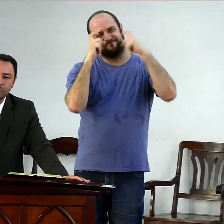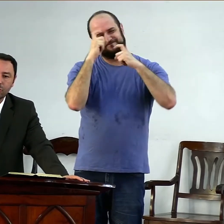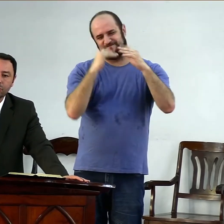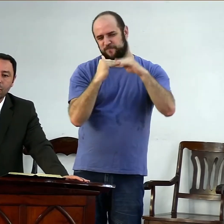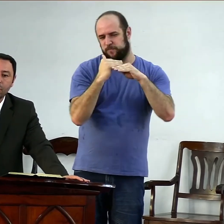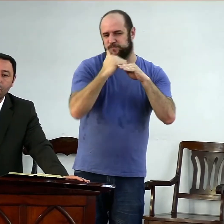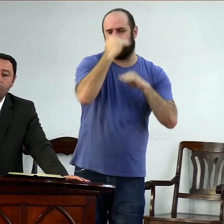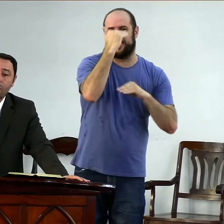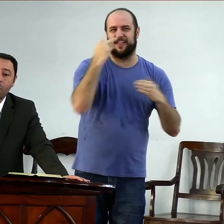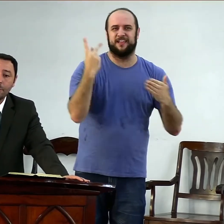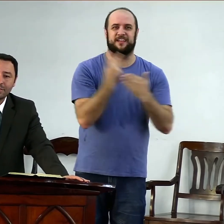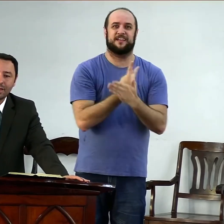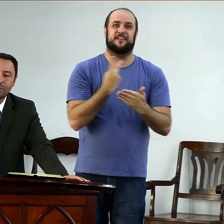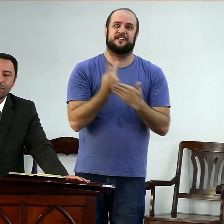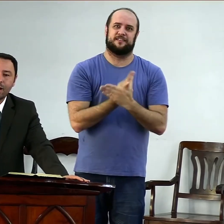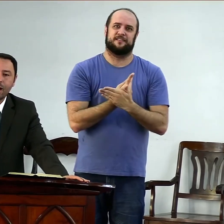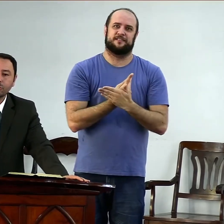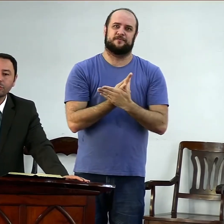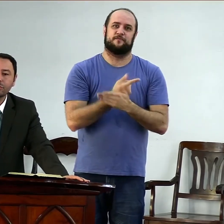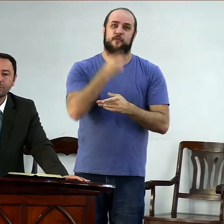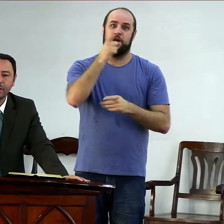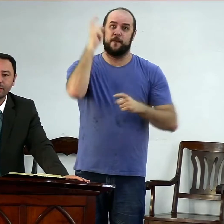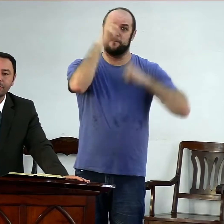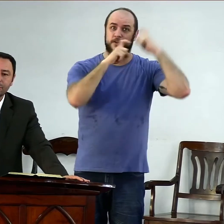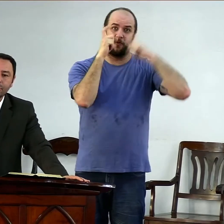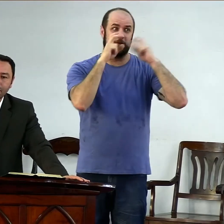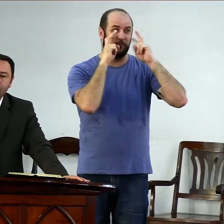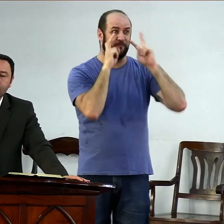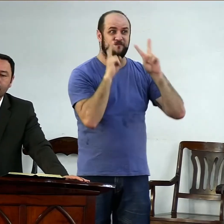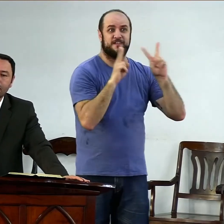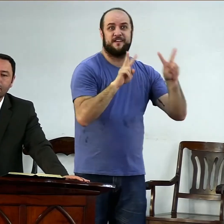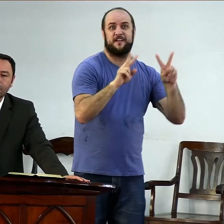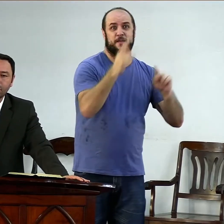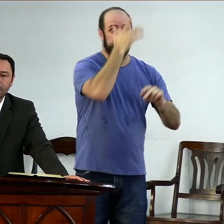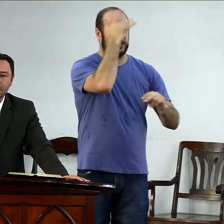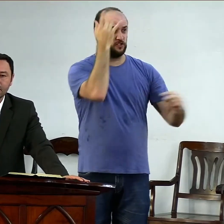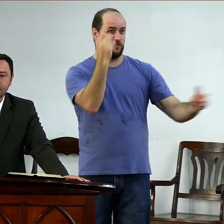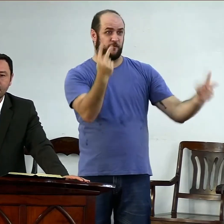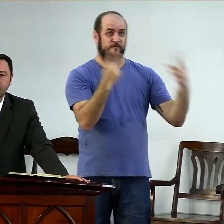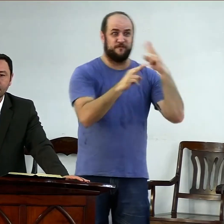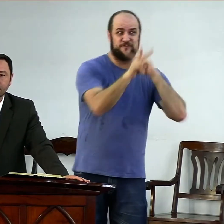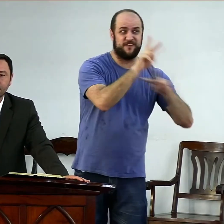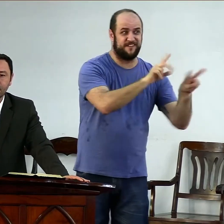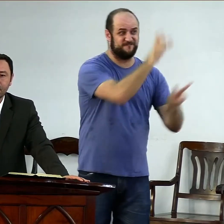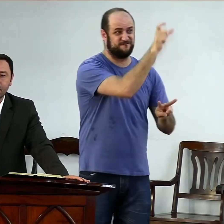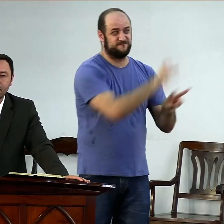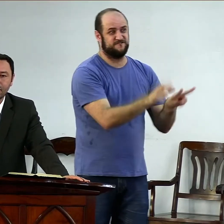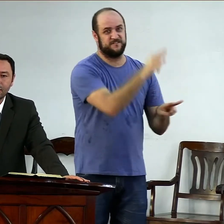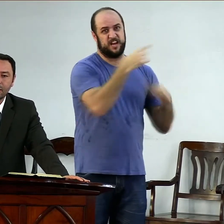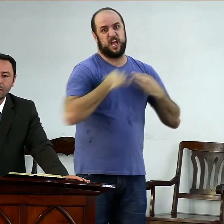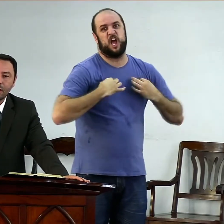que as pessoas vão observar ao te ver vestida, do que necessariamente